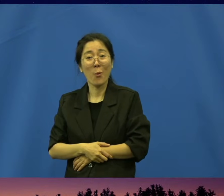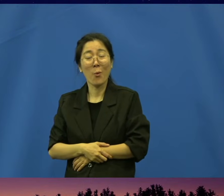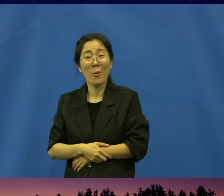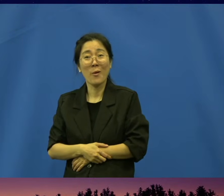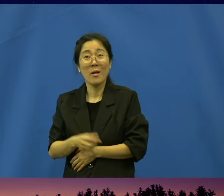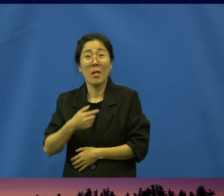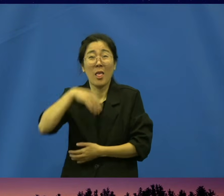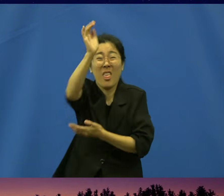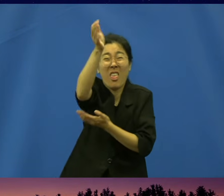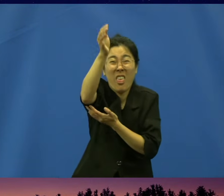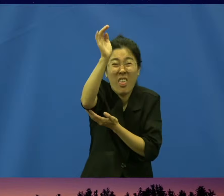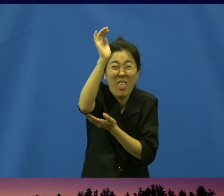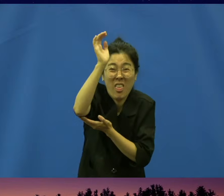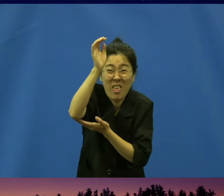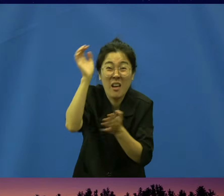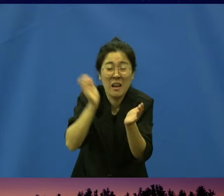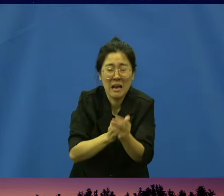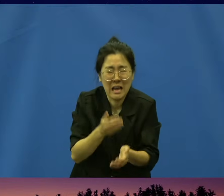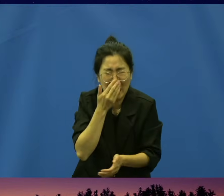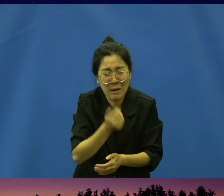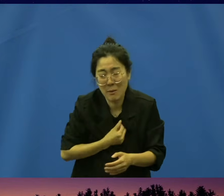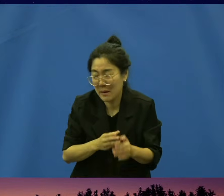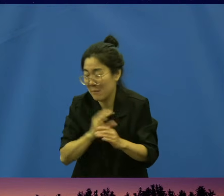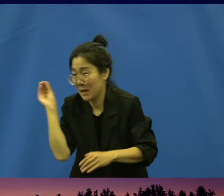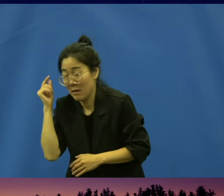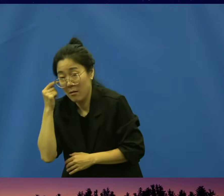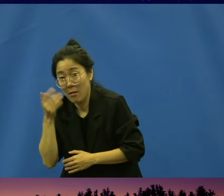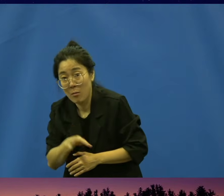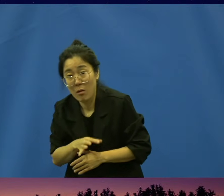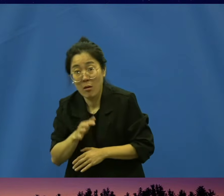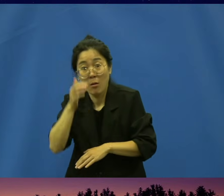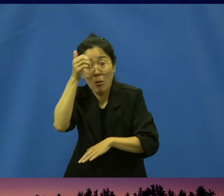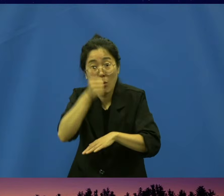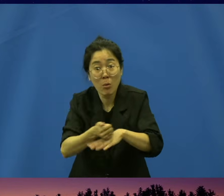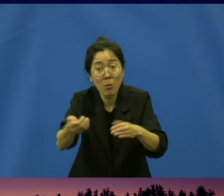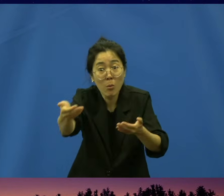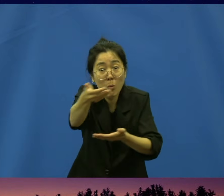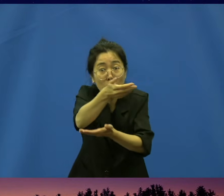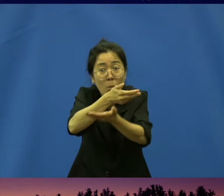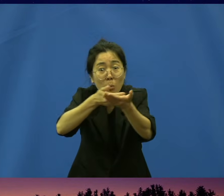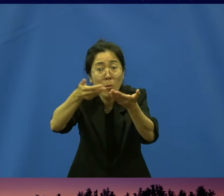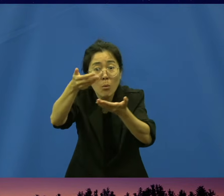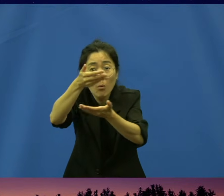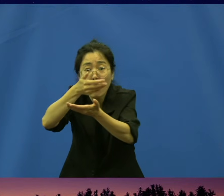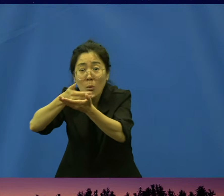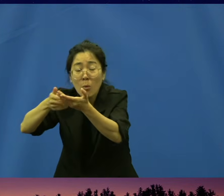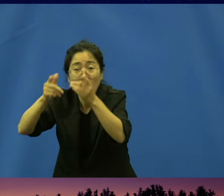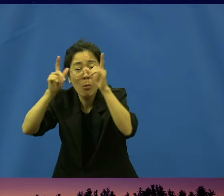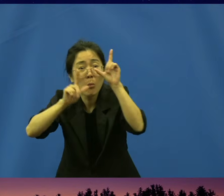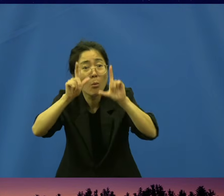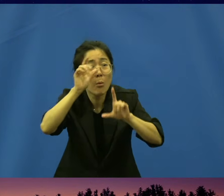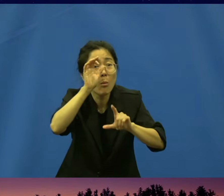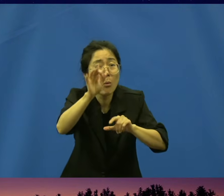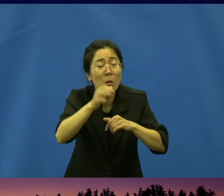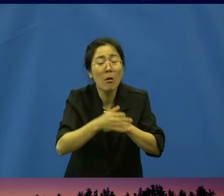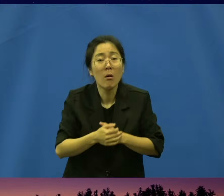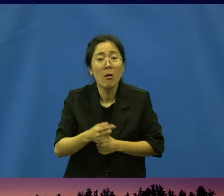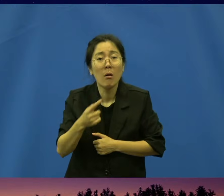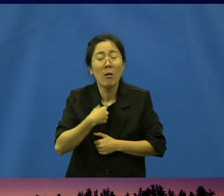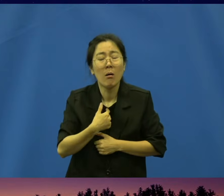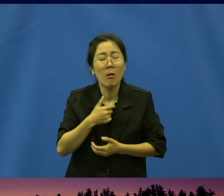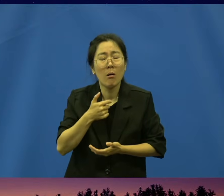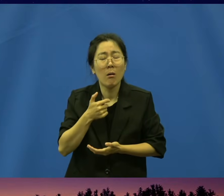저도 성도들을 보고 그게 성경이어가지고 제가 오늘날 여기 섰다니까요.